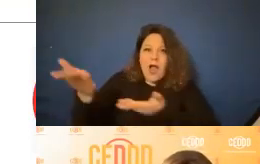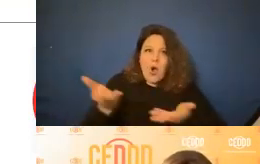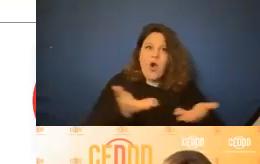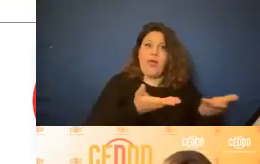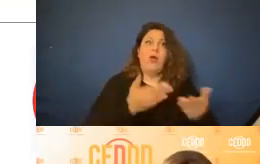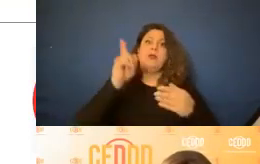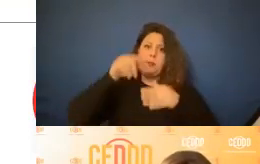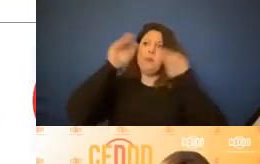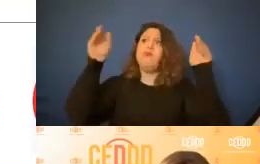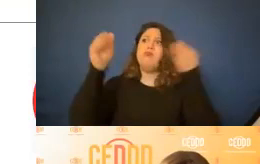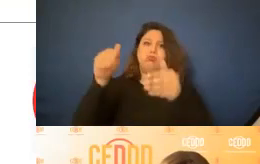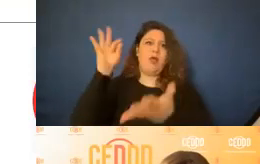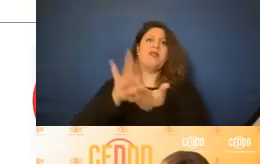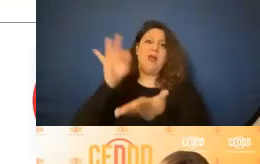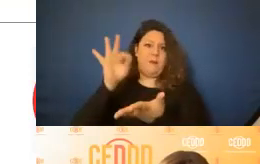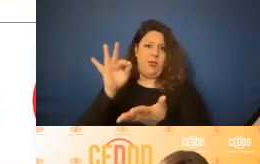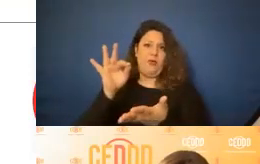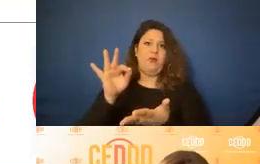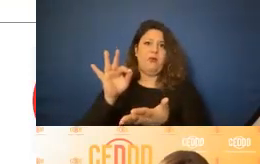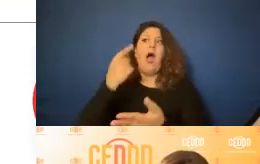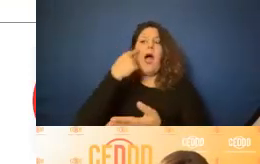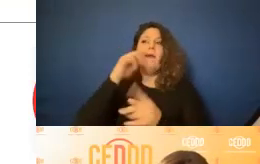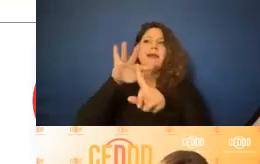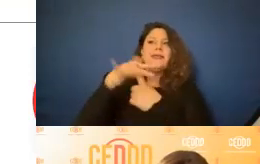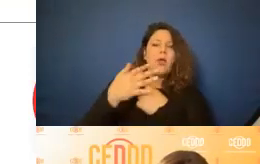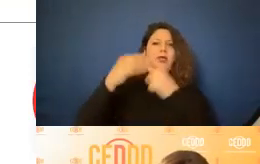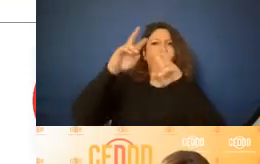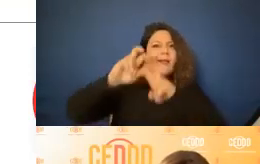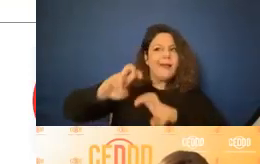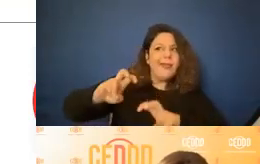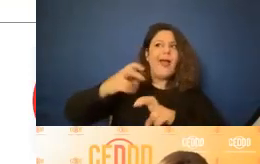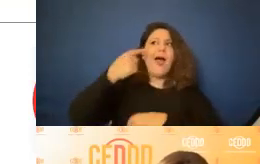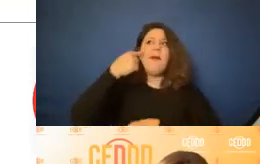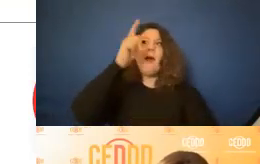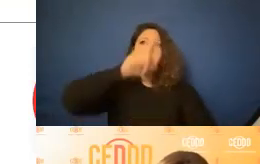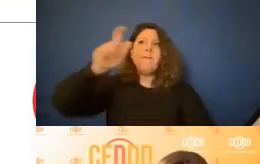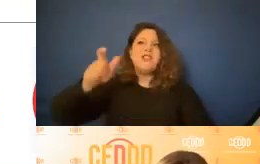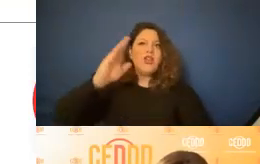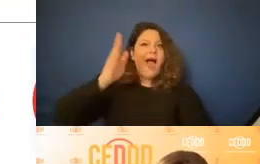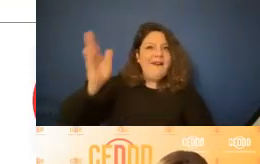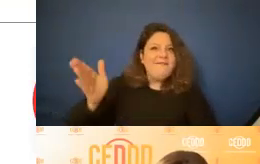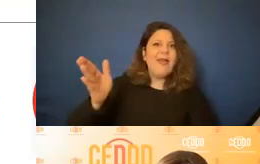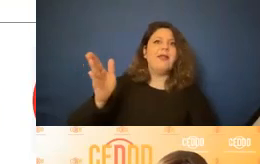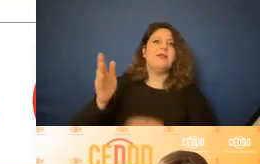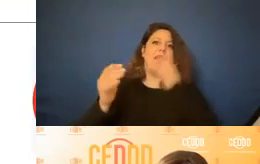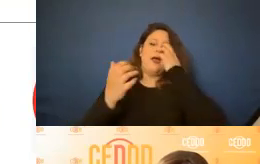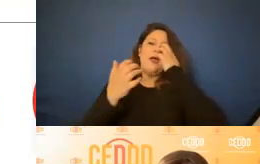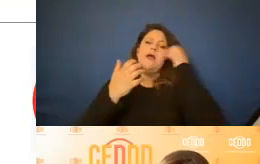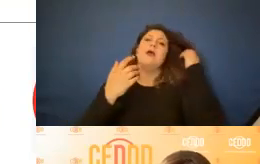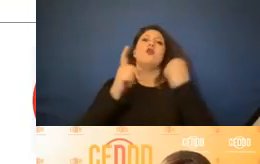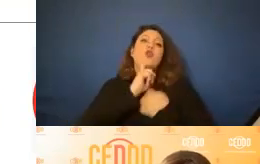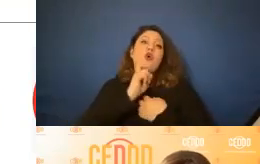rápida, analizar el caso, observando a las personas afectadas, con un diario de clase, dialogando con los